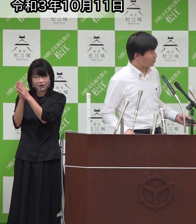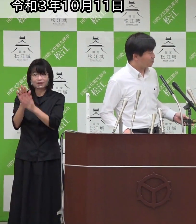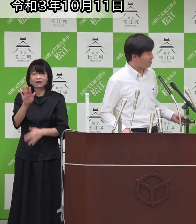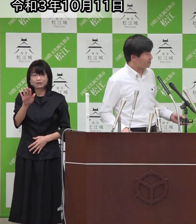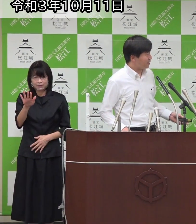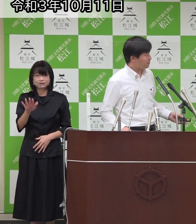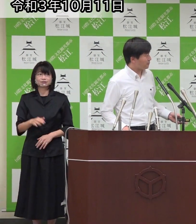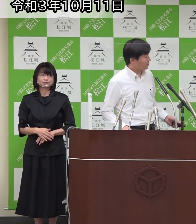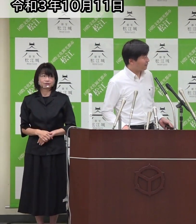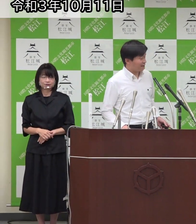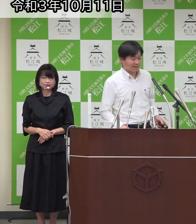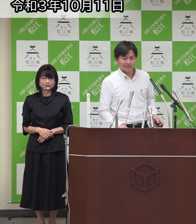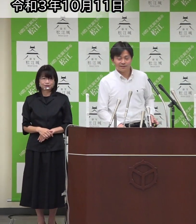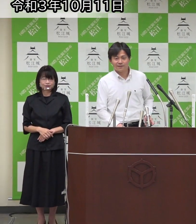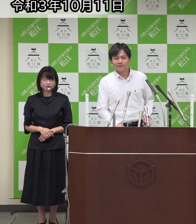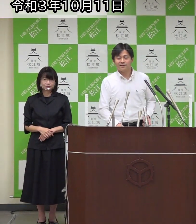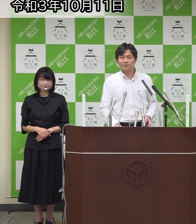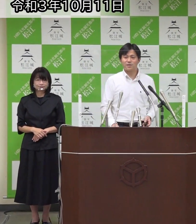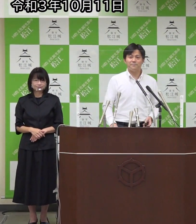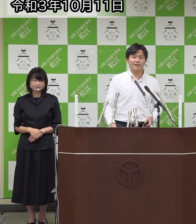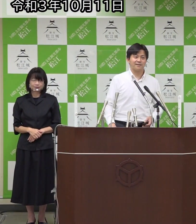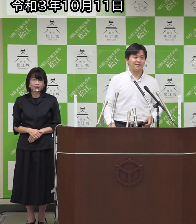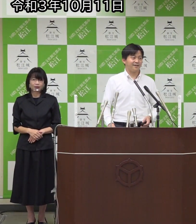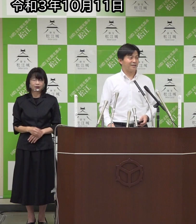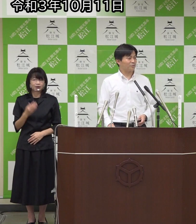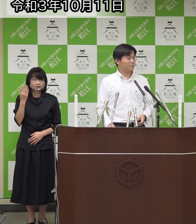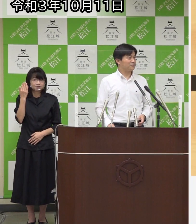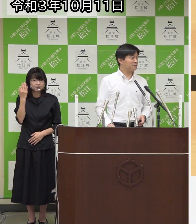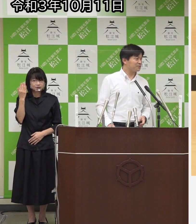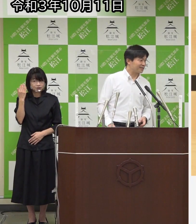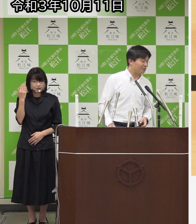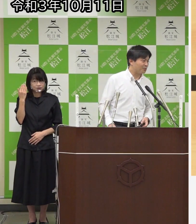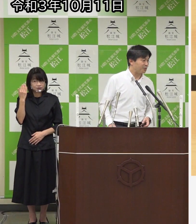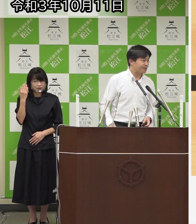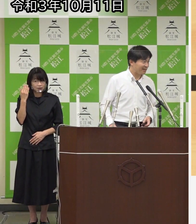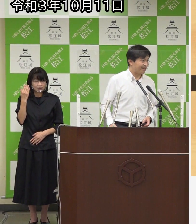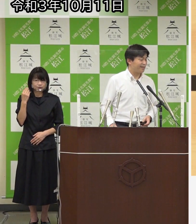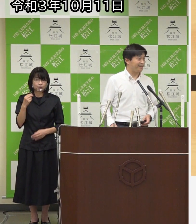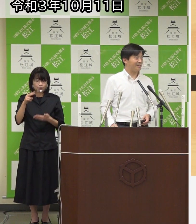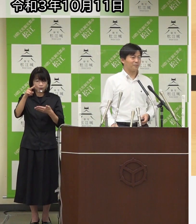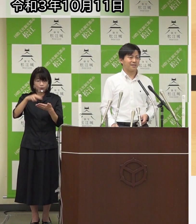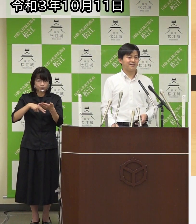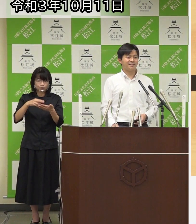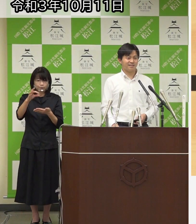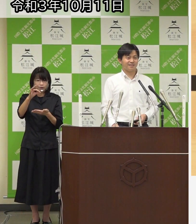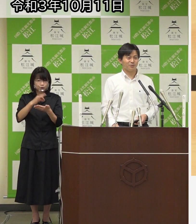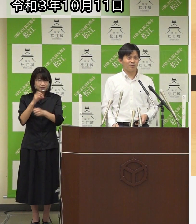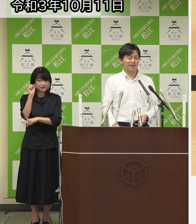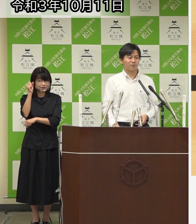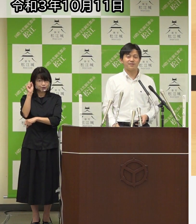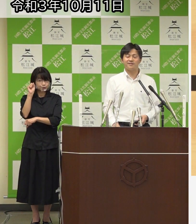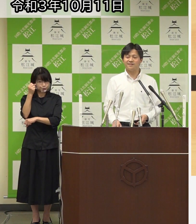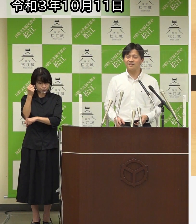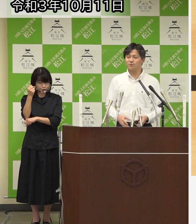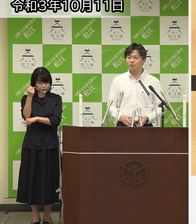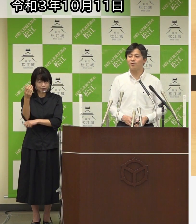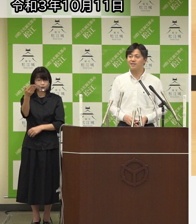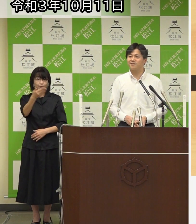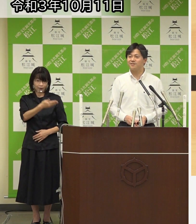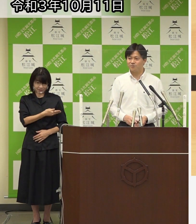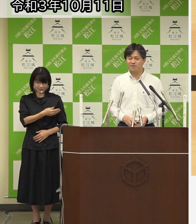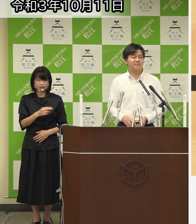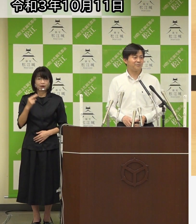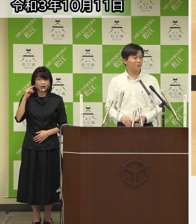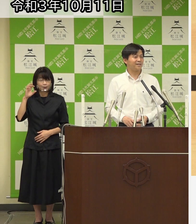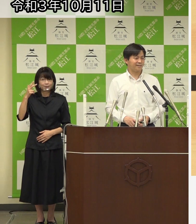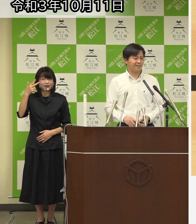ないところ恐縮なんですが、先般ですね、読売新聞さんの方で、松江市 の SNS での情報発